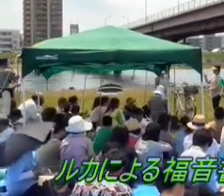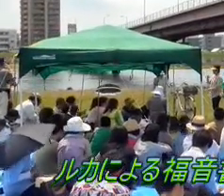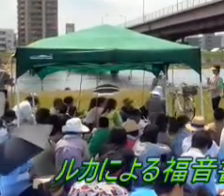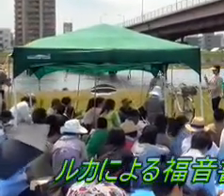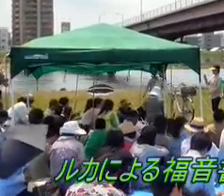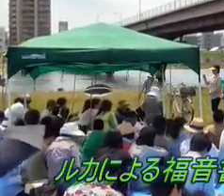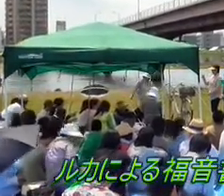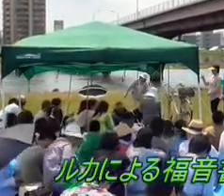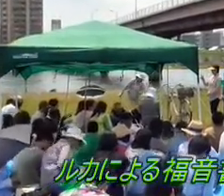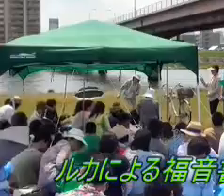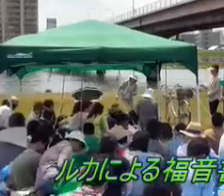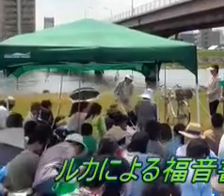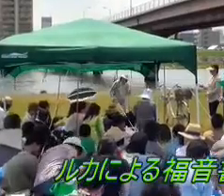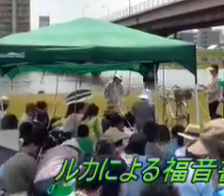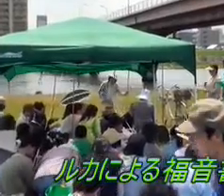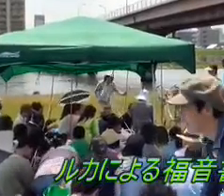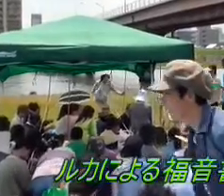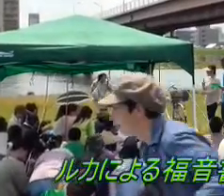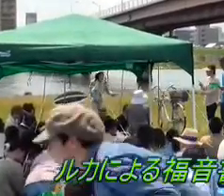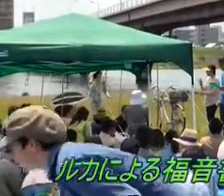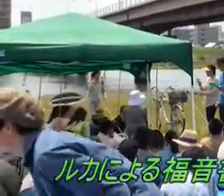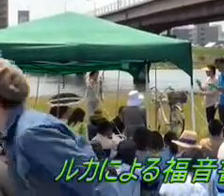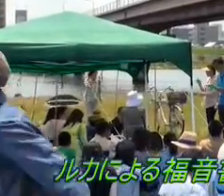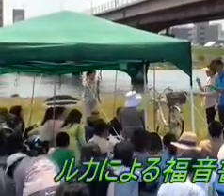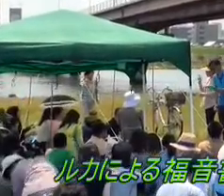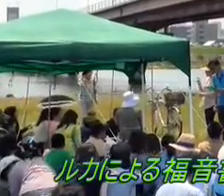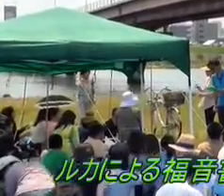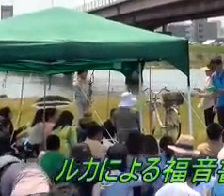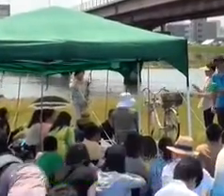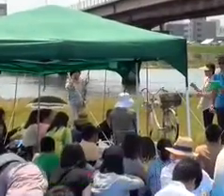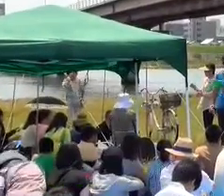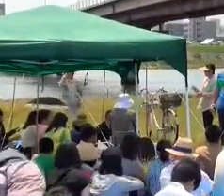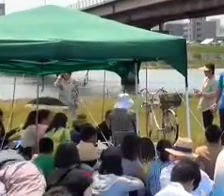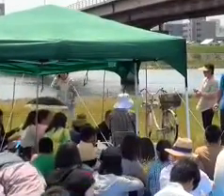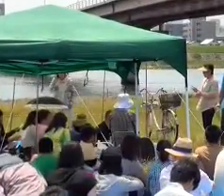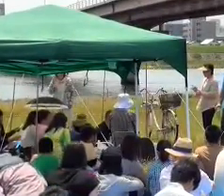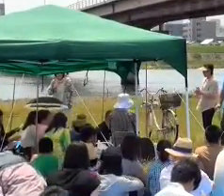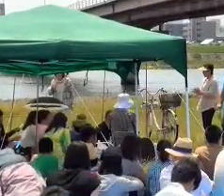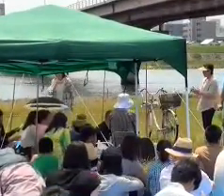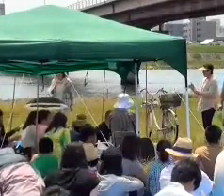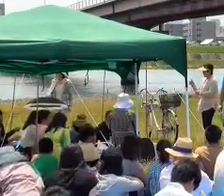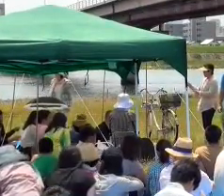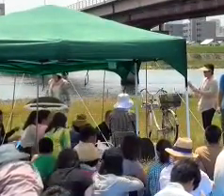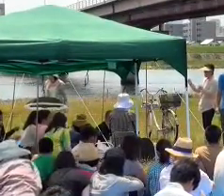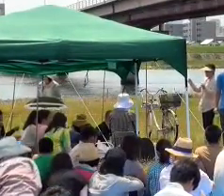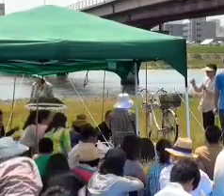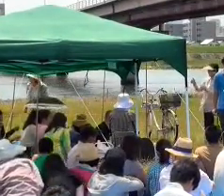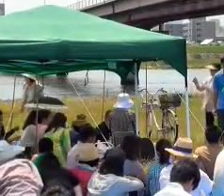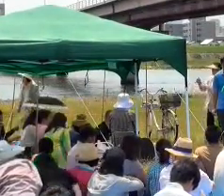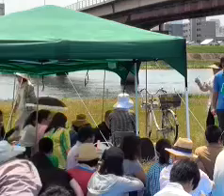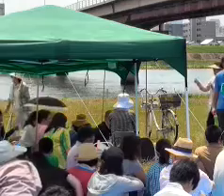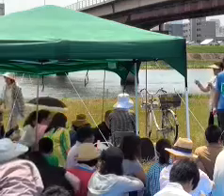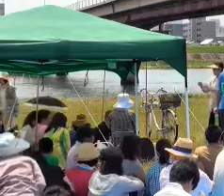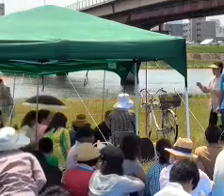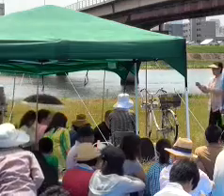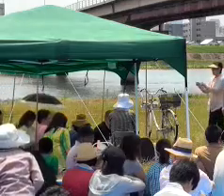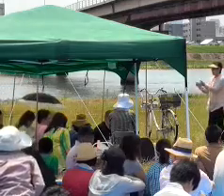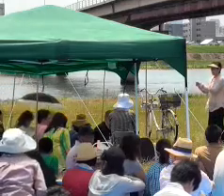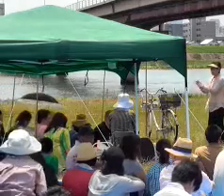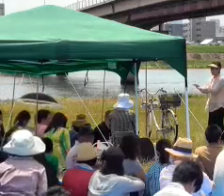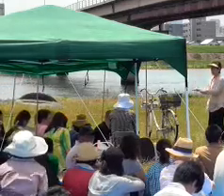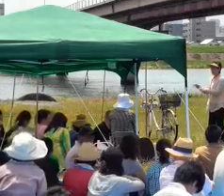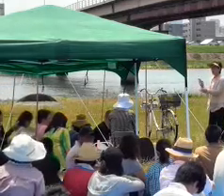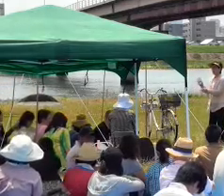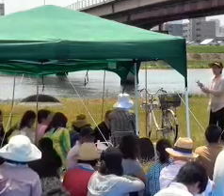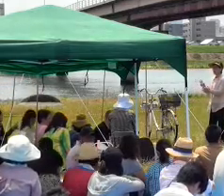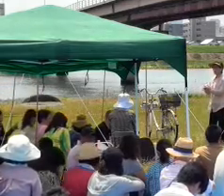や罪人が皆話を聞こうとしてイエスに近寄ってきた。するとファリサイ派の人々や律法学者た